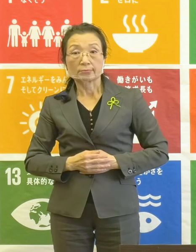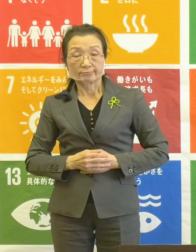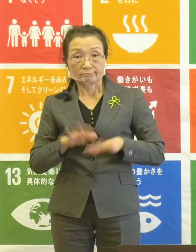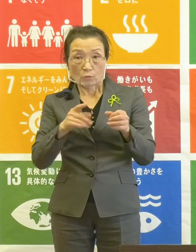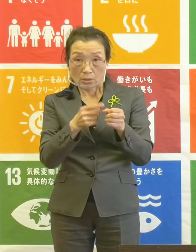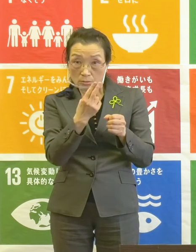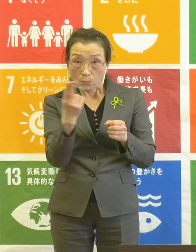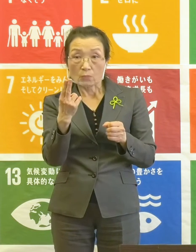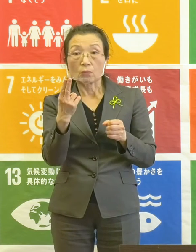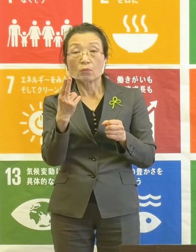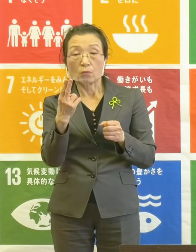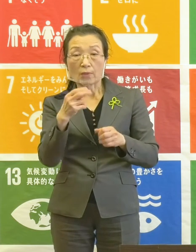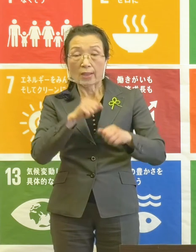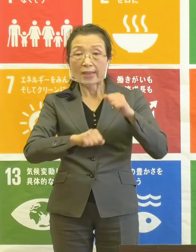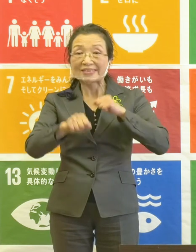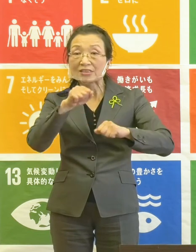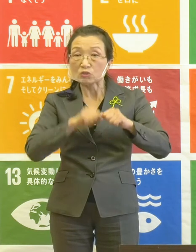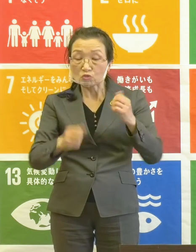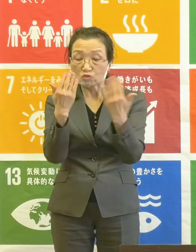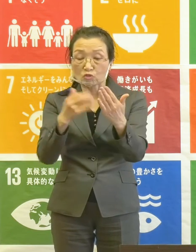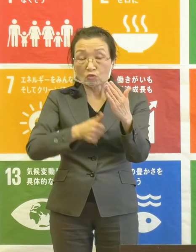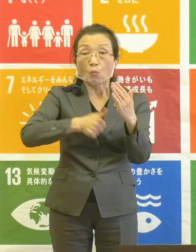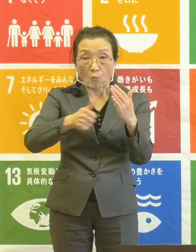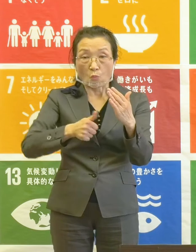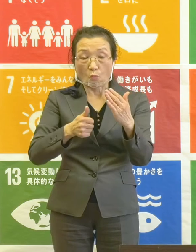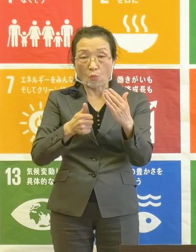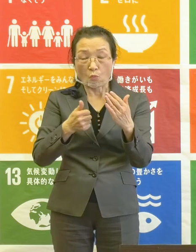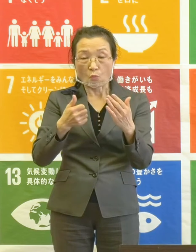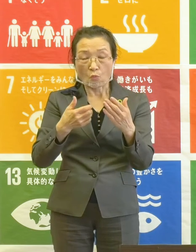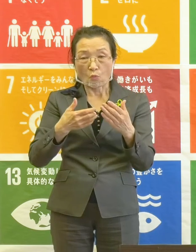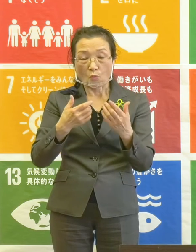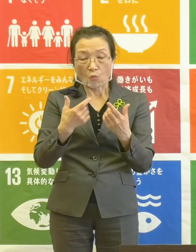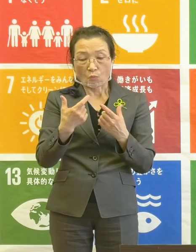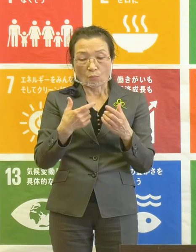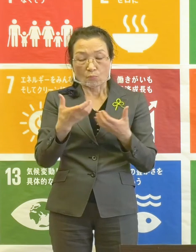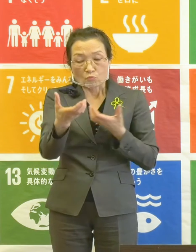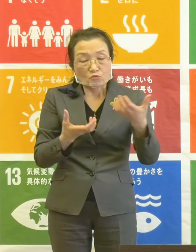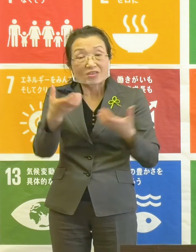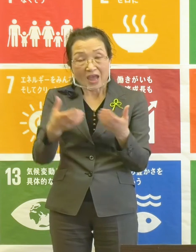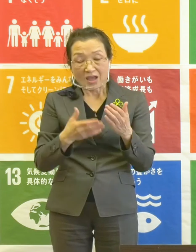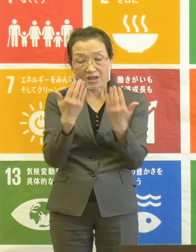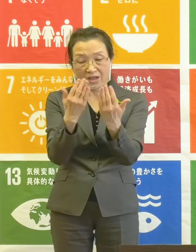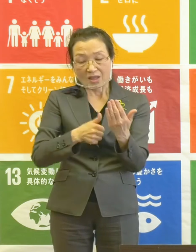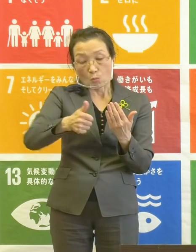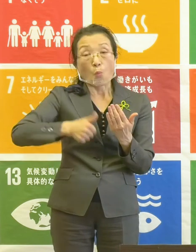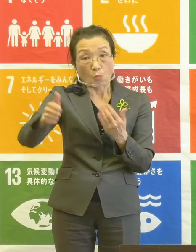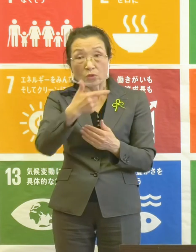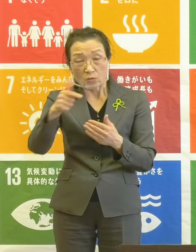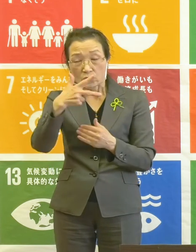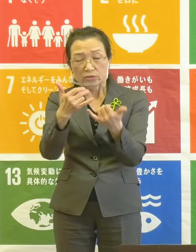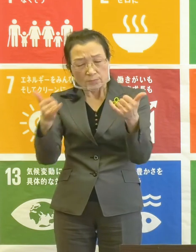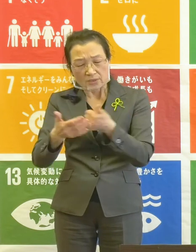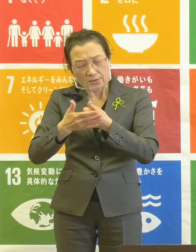今年度は自由登校や分散登校など多くの市民に助けていただきました。マス